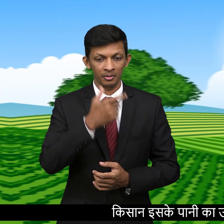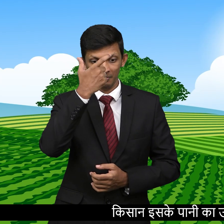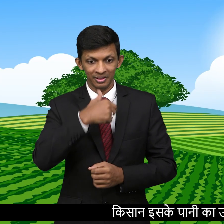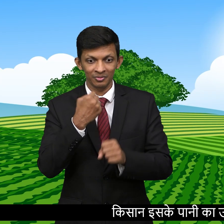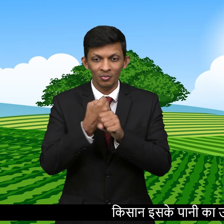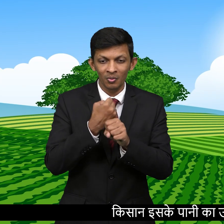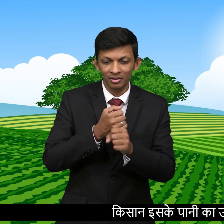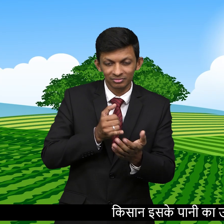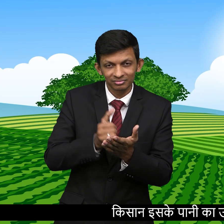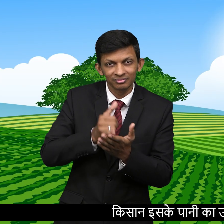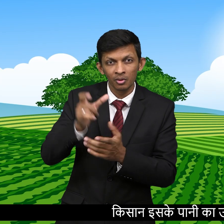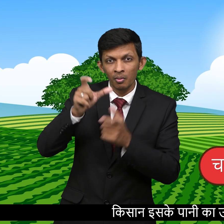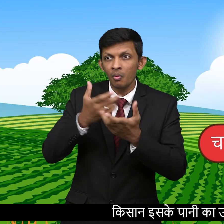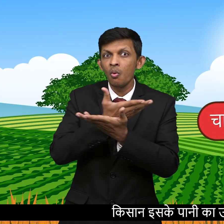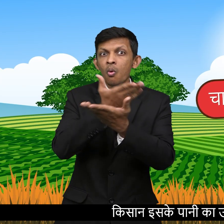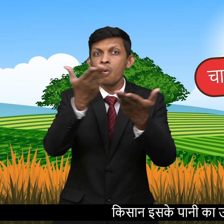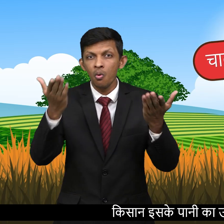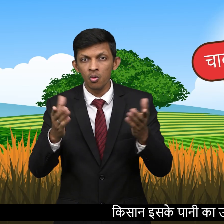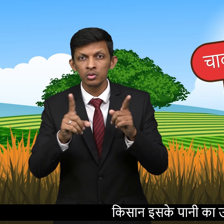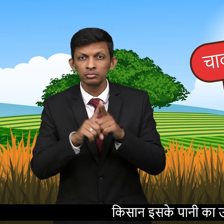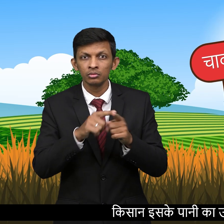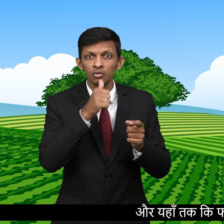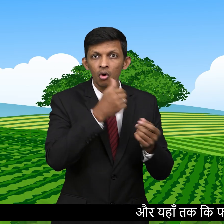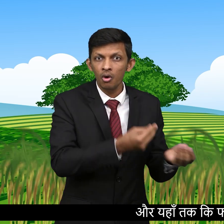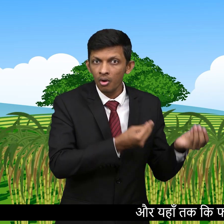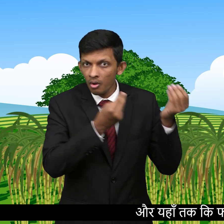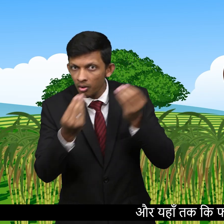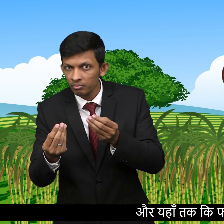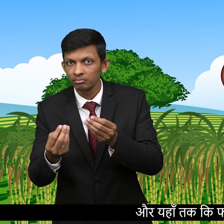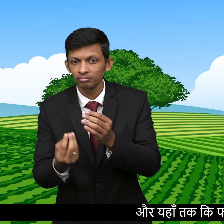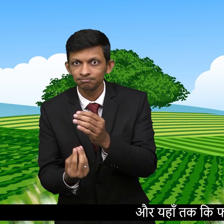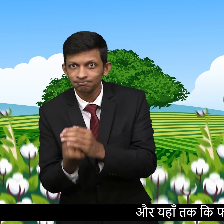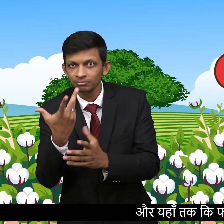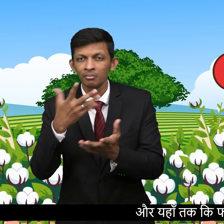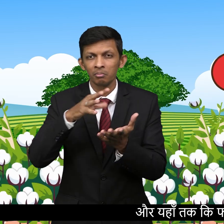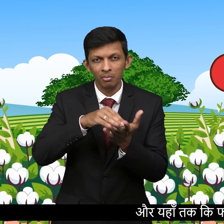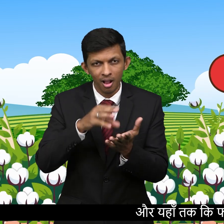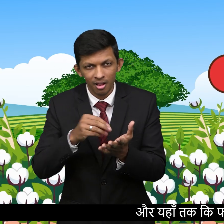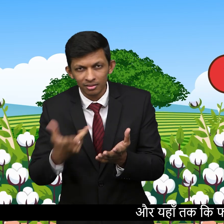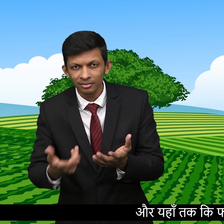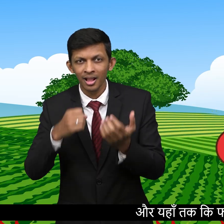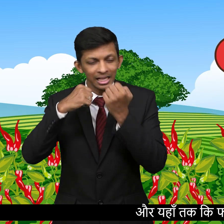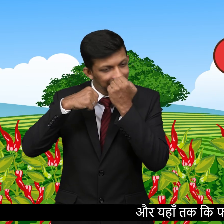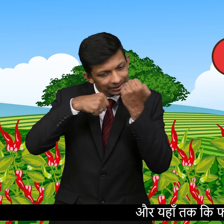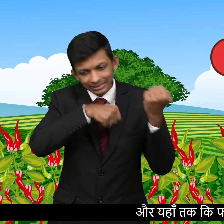किसान इसके पानी का उपयोग चावल, गन्ना, कपास, मिर्च और यहाँ तक कि फल उगाने के लिए करते हैं।